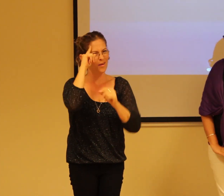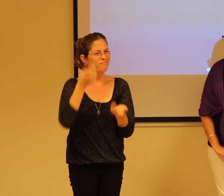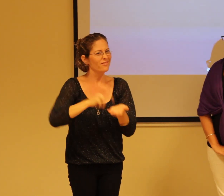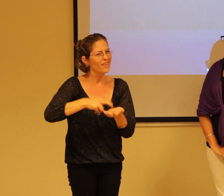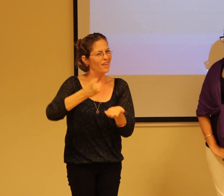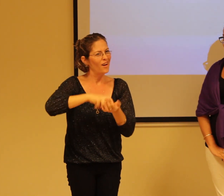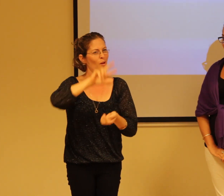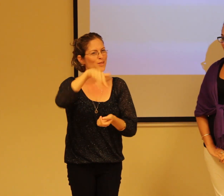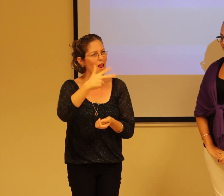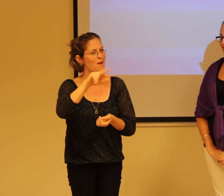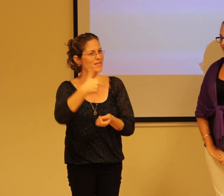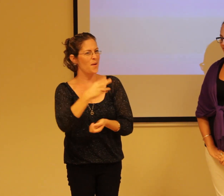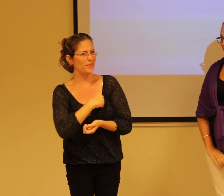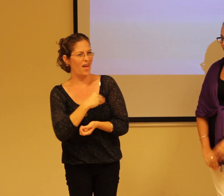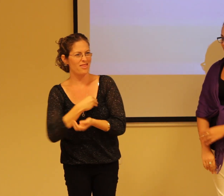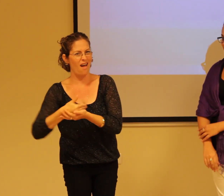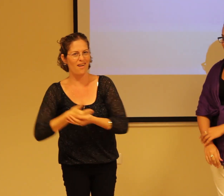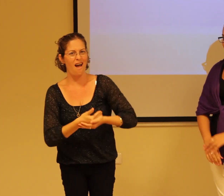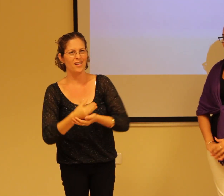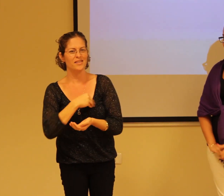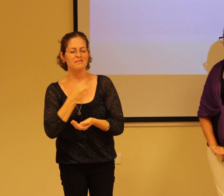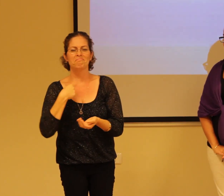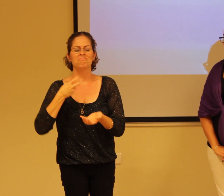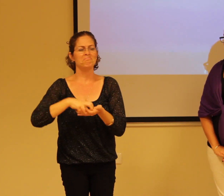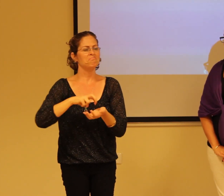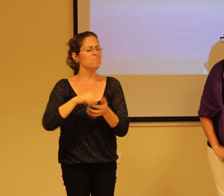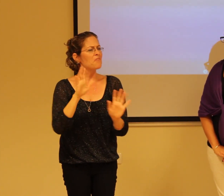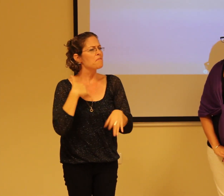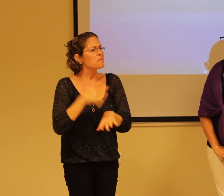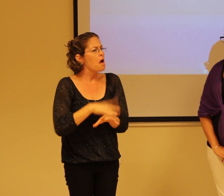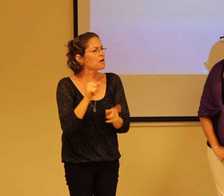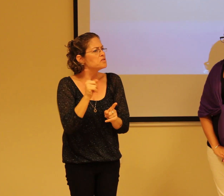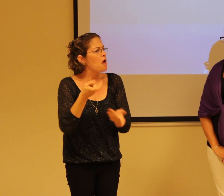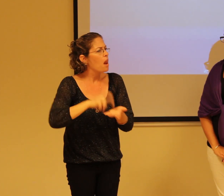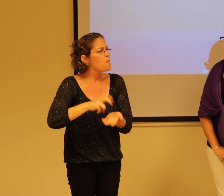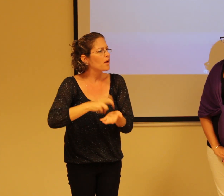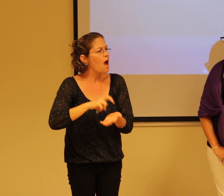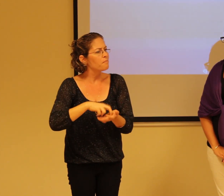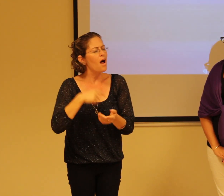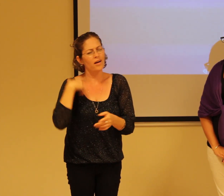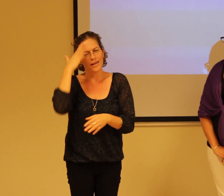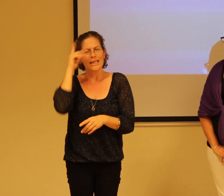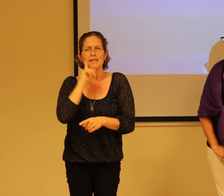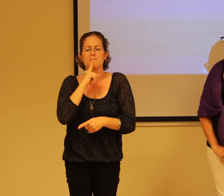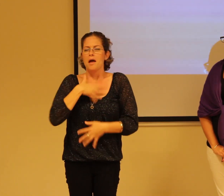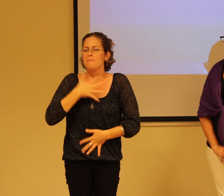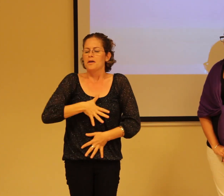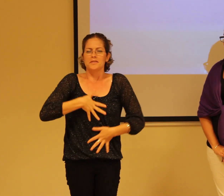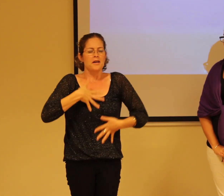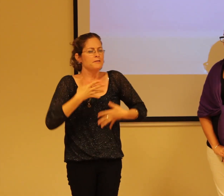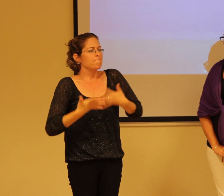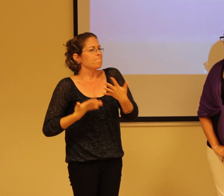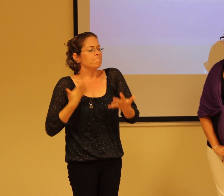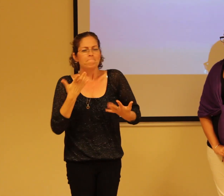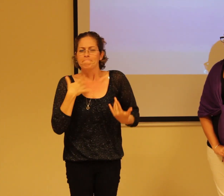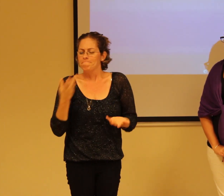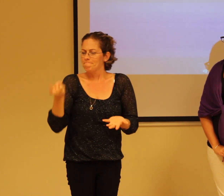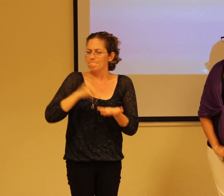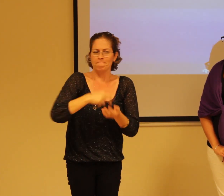לילה אחד, אתם יודעים שצריך לקום כל 3 שעות, הנקה, והרגשתי ש... לילה אחד ראיתי שמשהו ככה לא